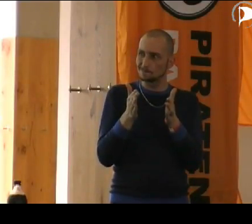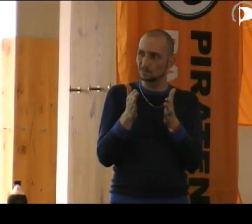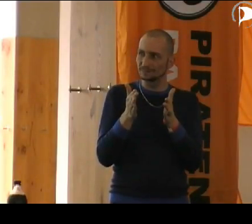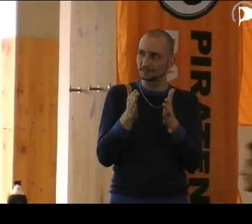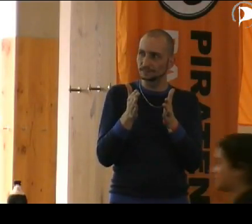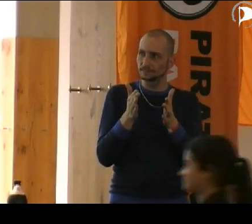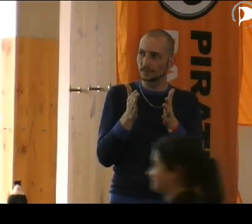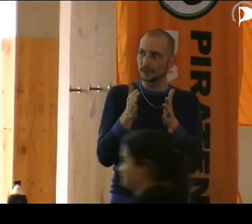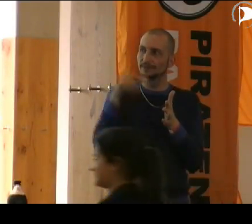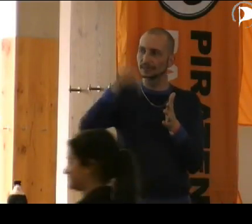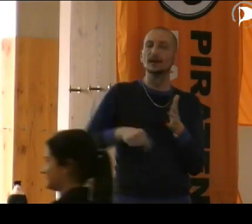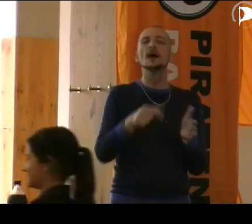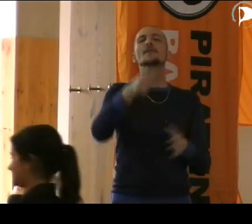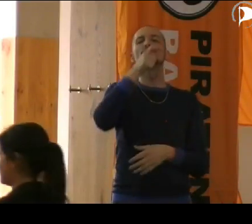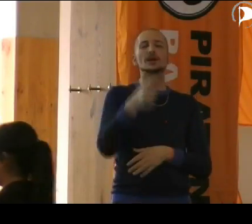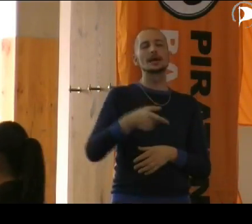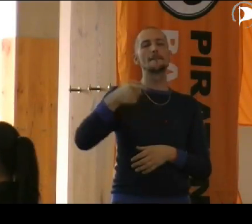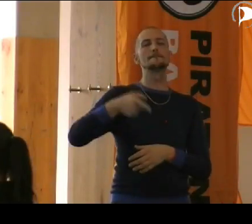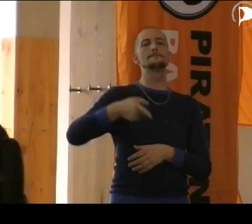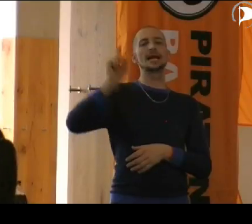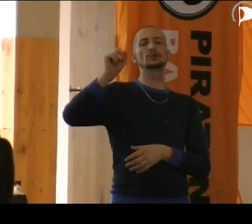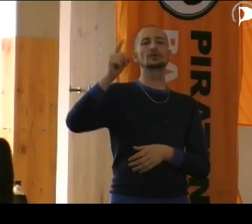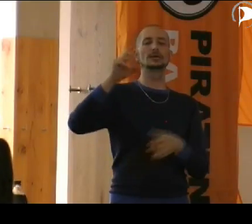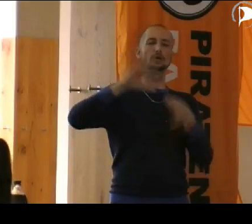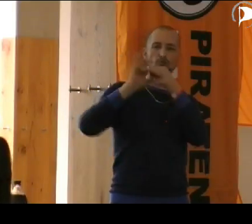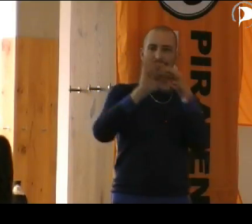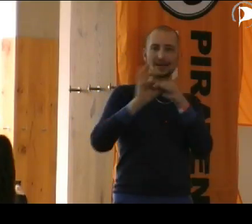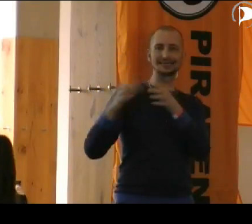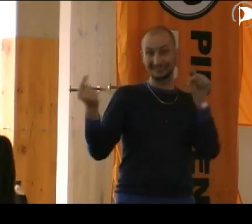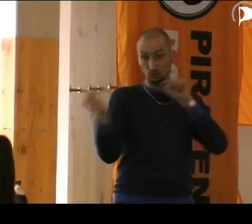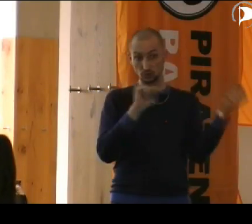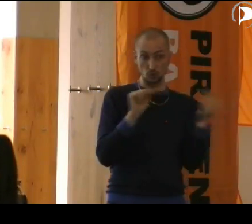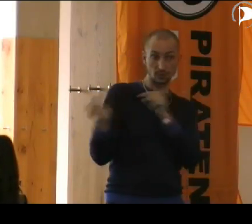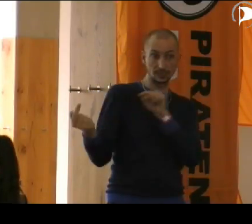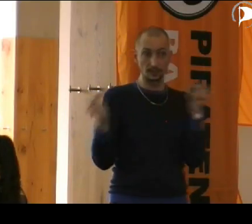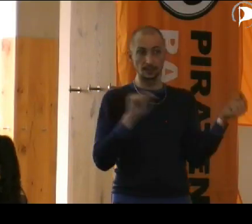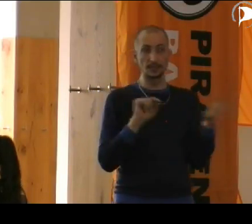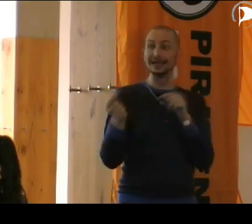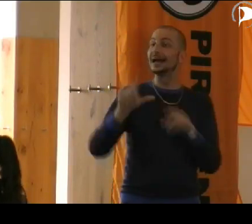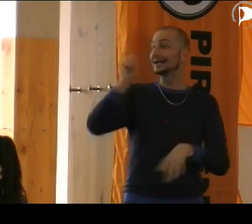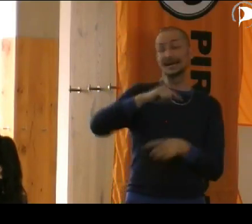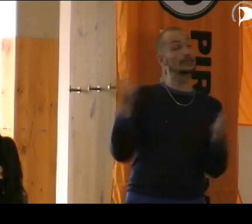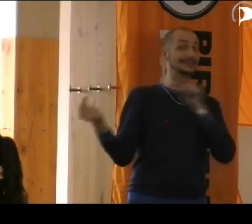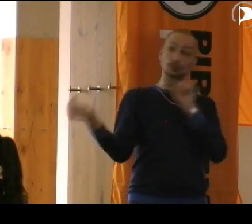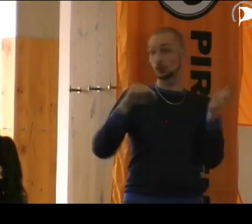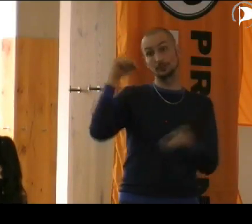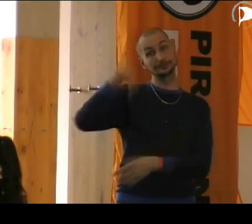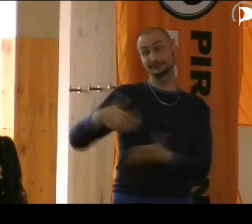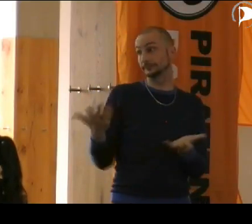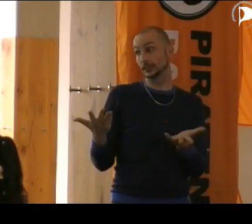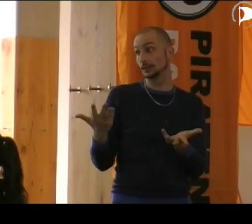es ist eine wortmeldung zu dieser diskussion es gibt keine diskussion